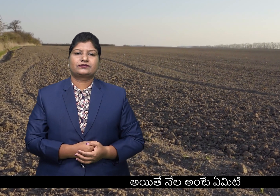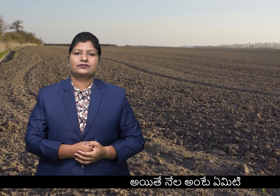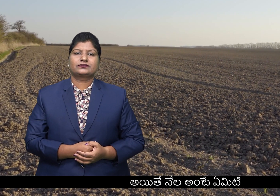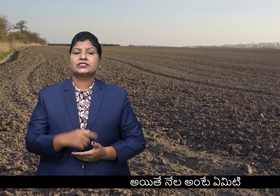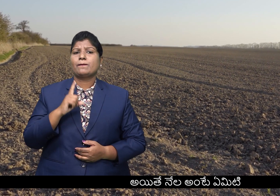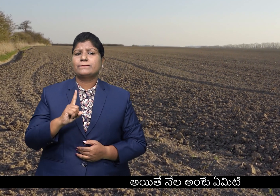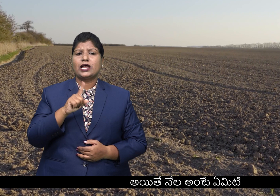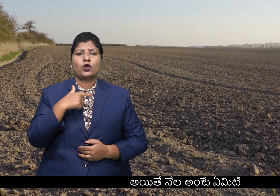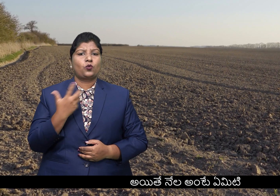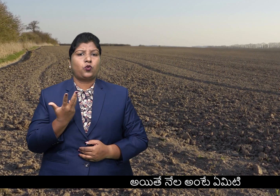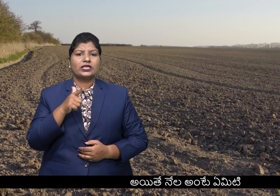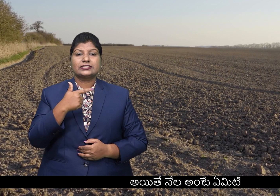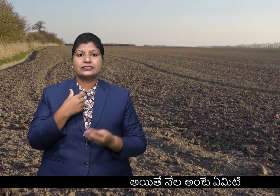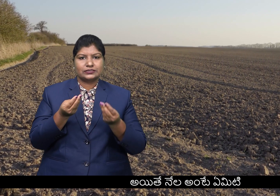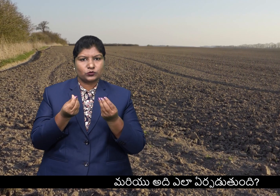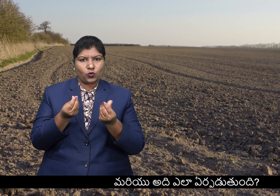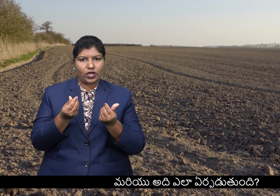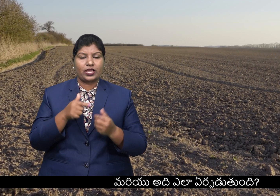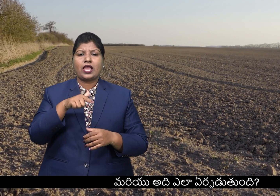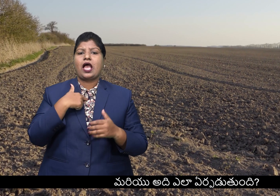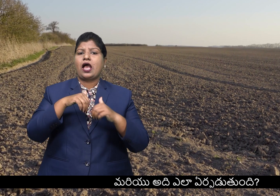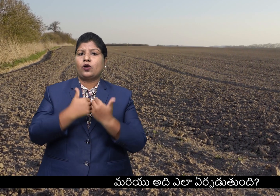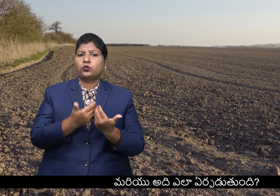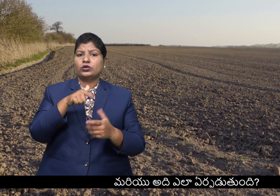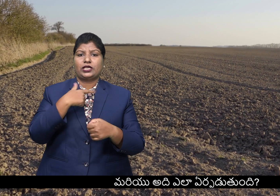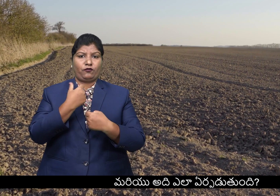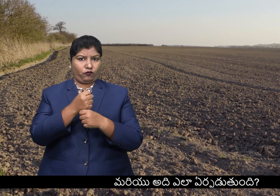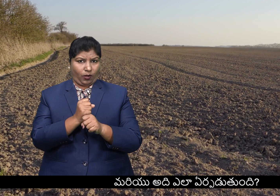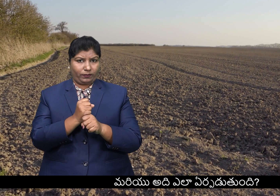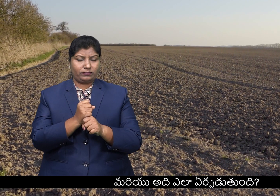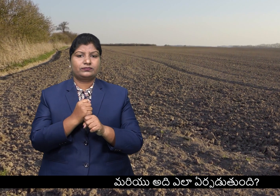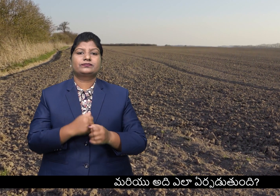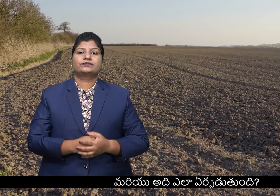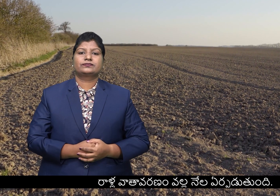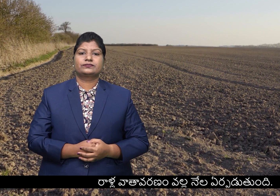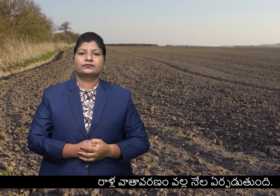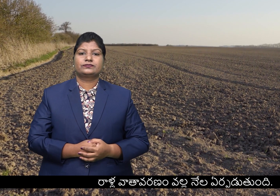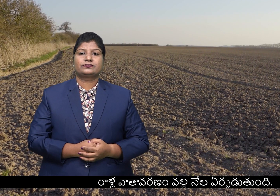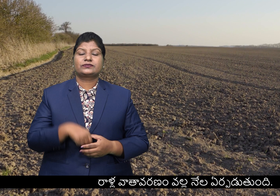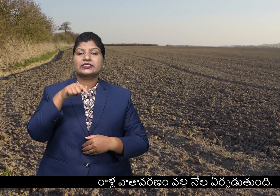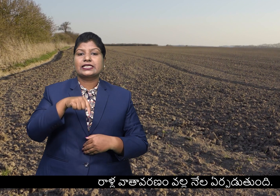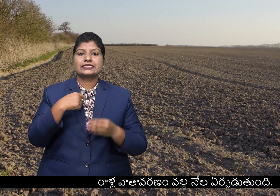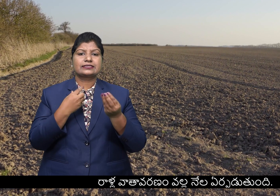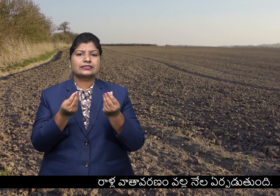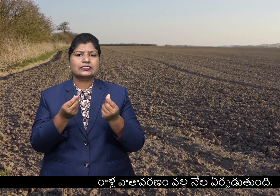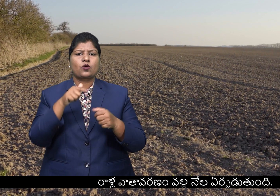అయితే నేల అంటే ఏమిటి మరియు అది ఎలా ఏర్పడుతుంది? రాళ్ల వాతావరణం వల్ల